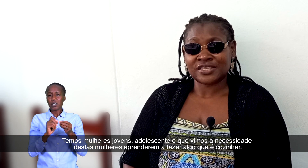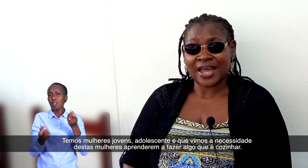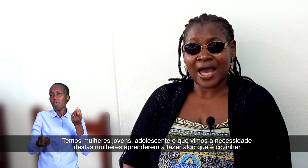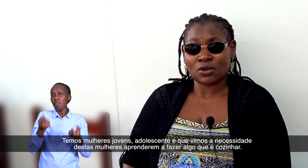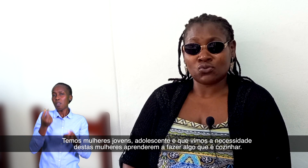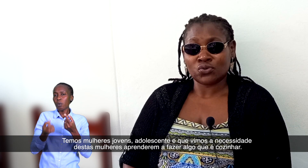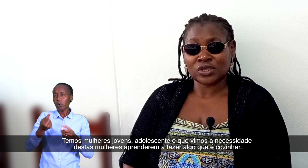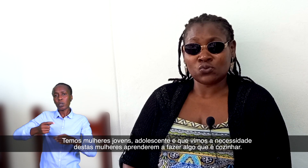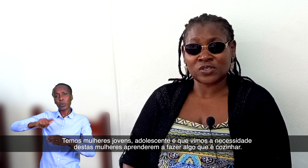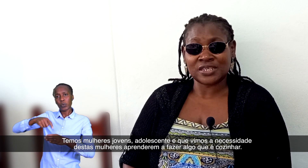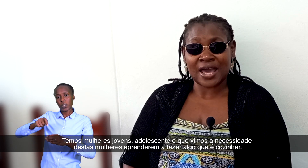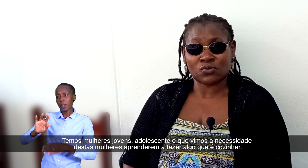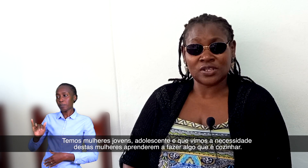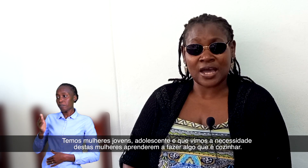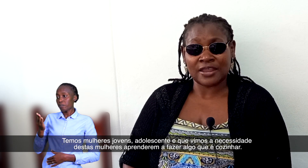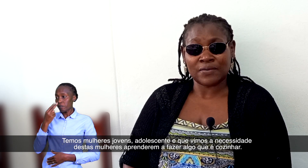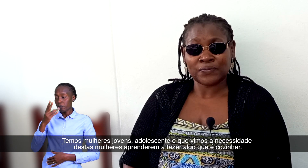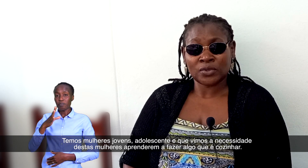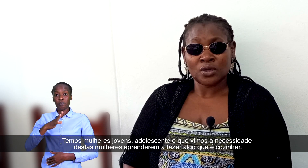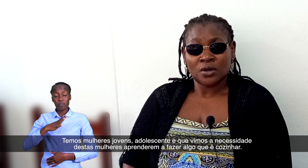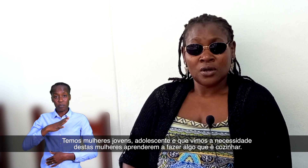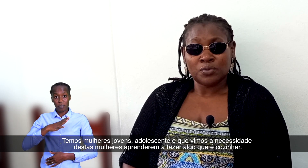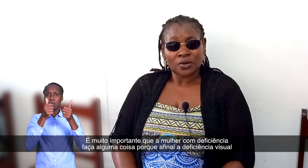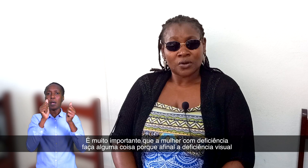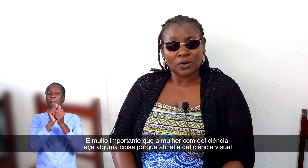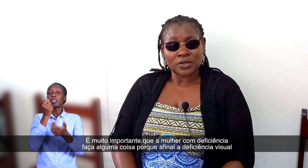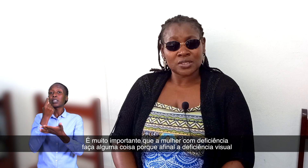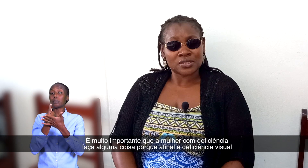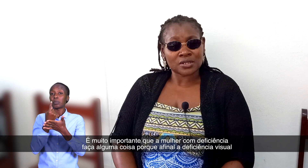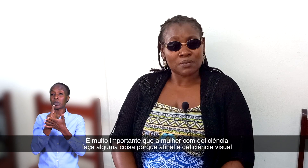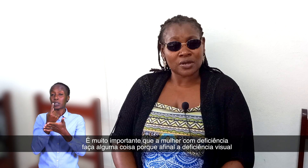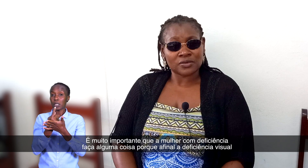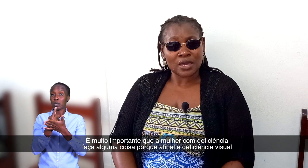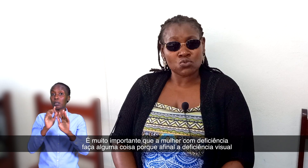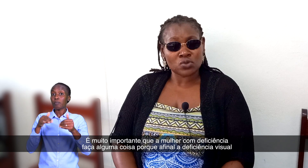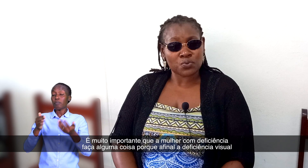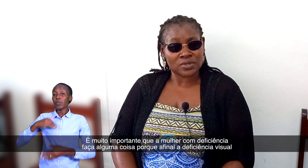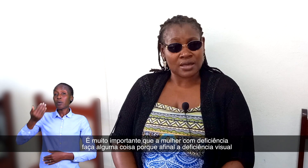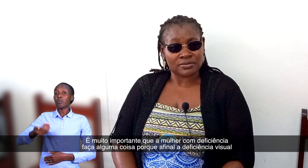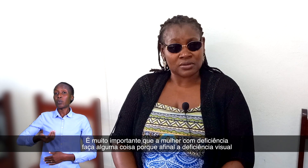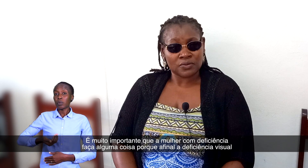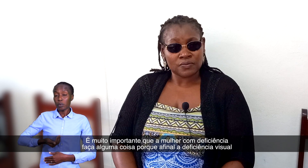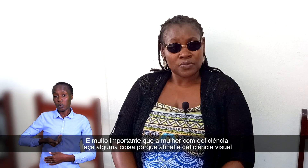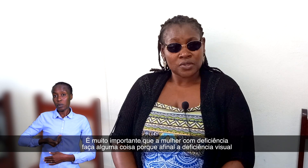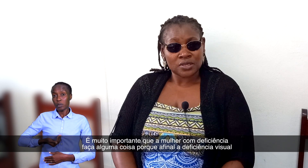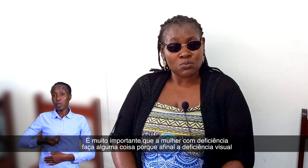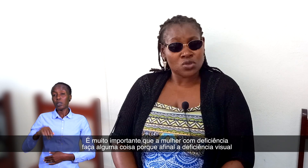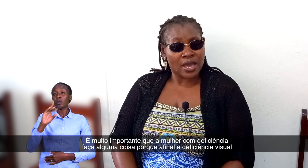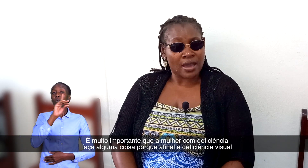fazer algo, que é cozinhar a culinária. E dizer também que é muito importante que a mulher